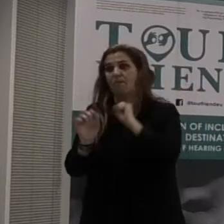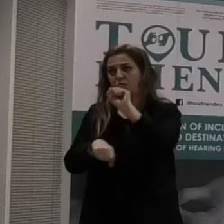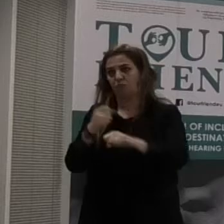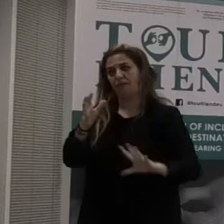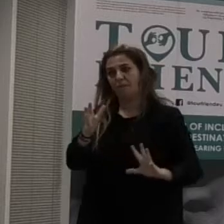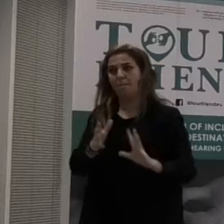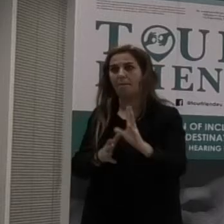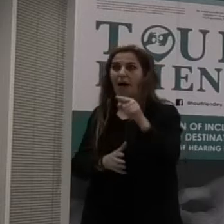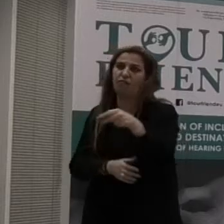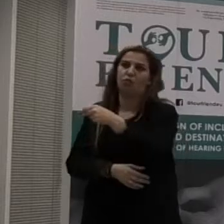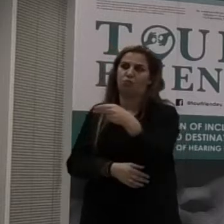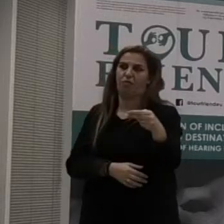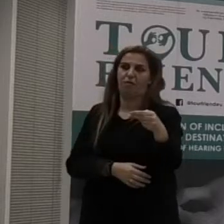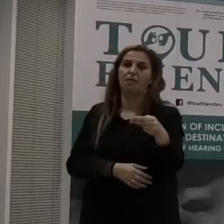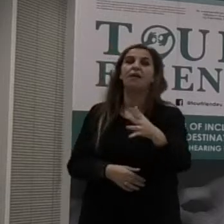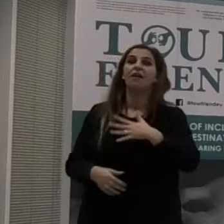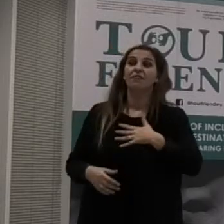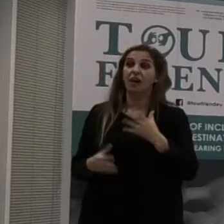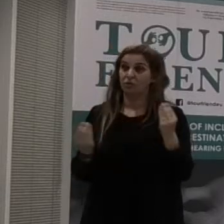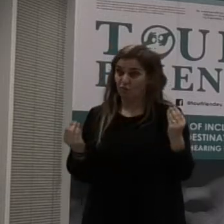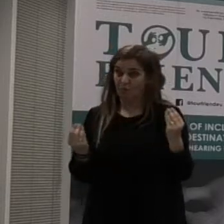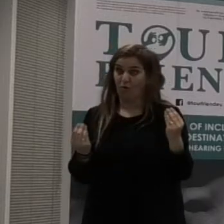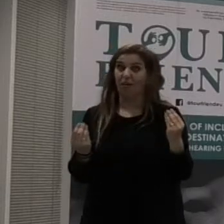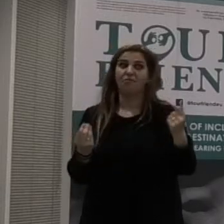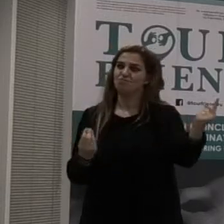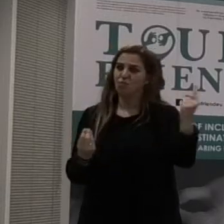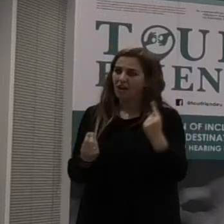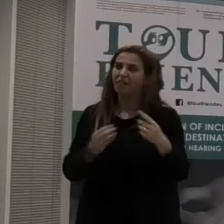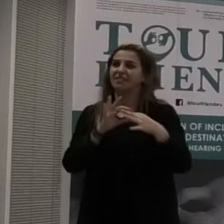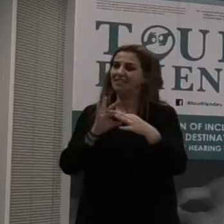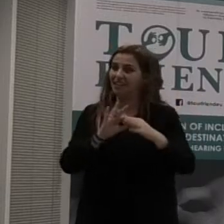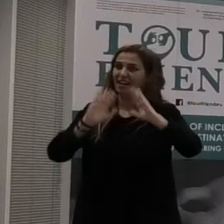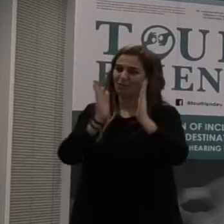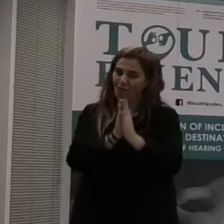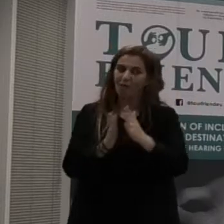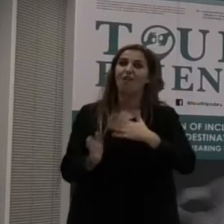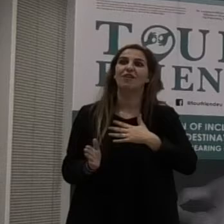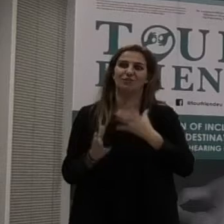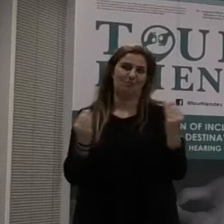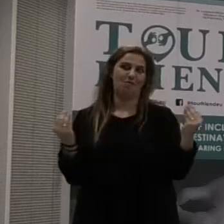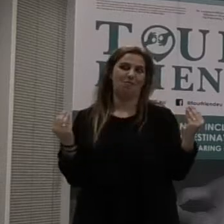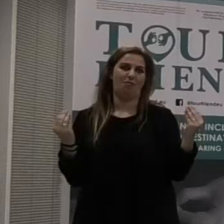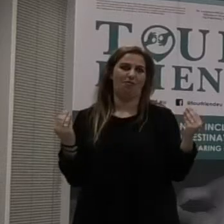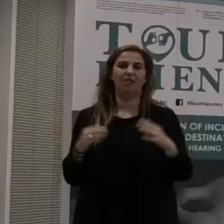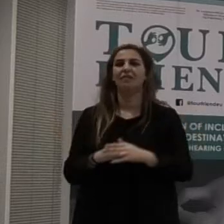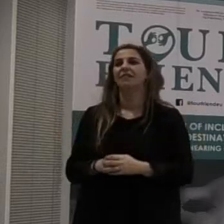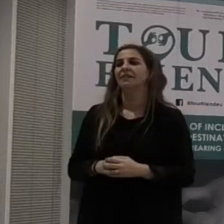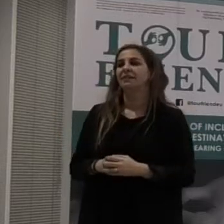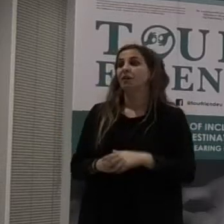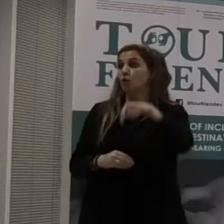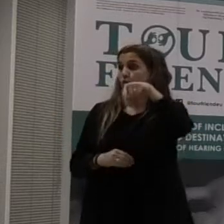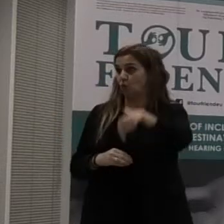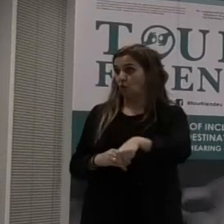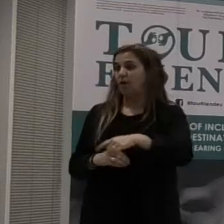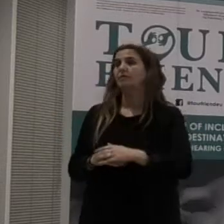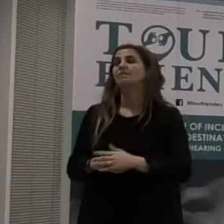τομέα. Ευχαριστούμε πάρα πολύ για την παρουσία, για όλη τη συνεργασία, παρεπιπτόντως, επί τη ευκαιρία. Και τώρα